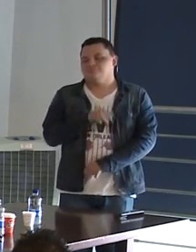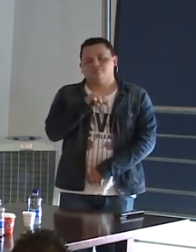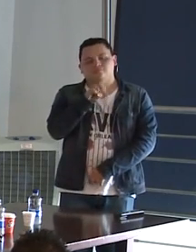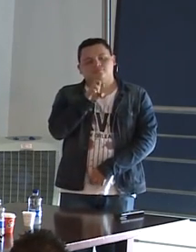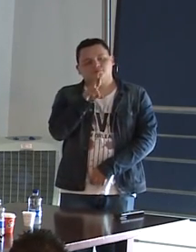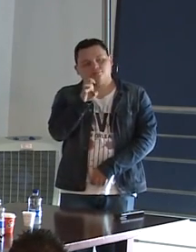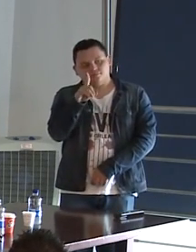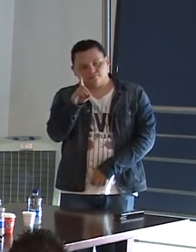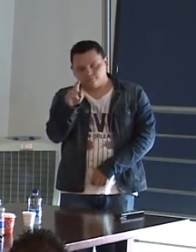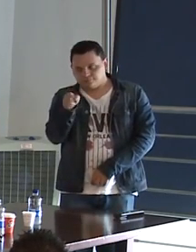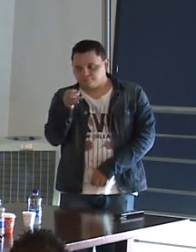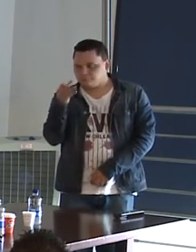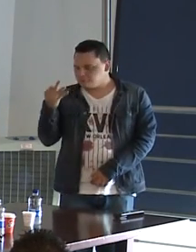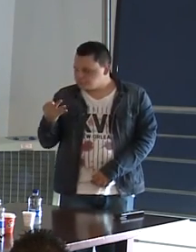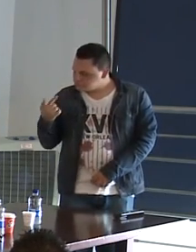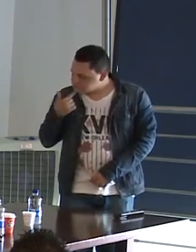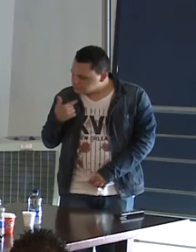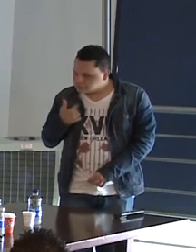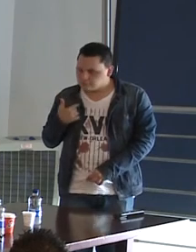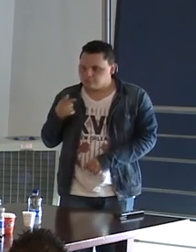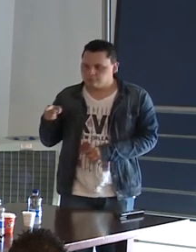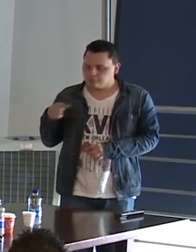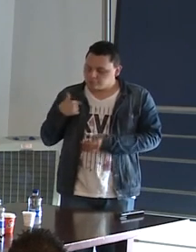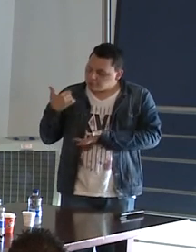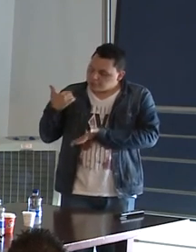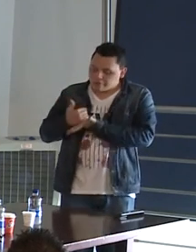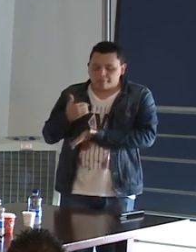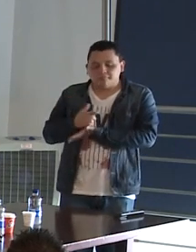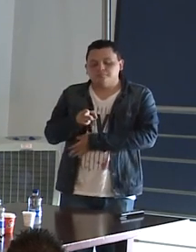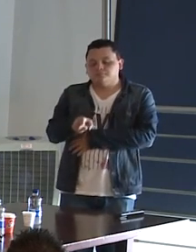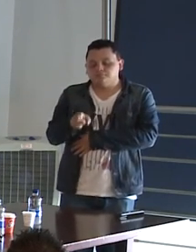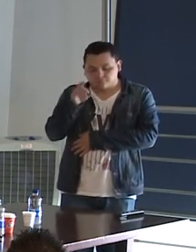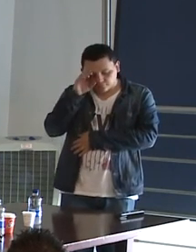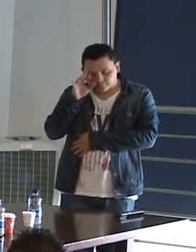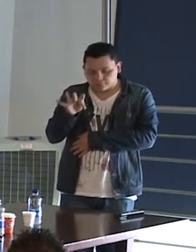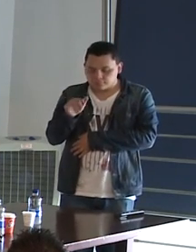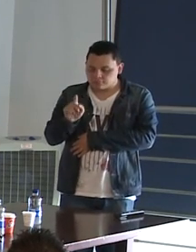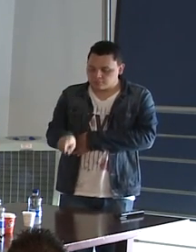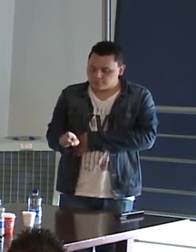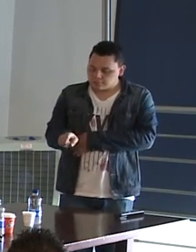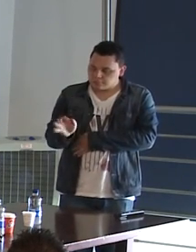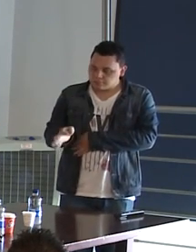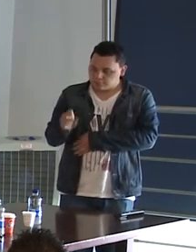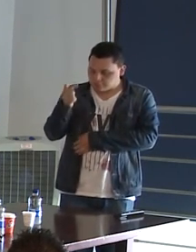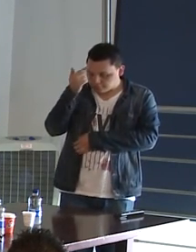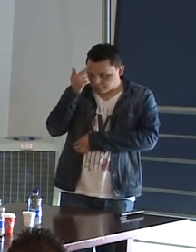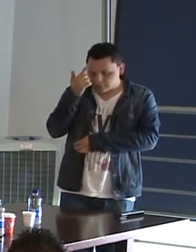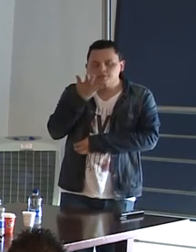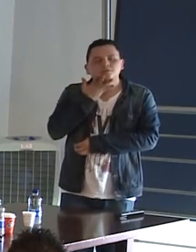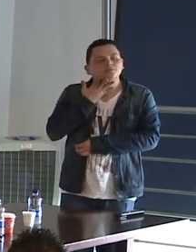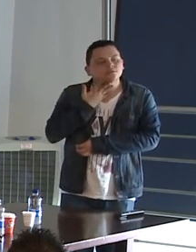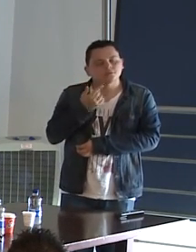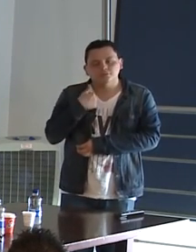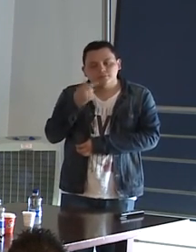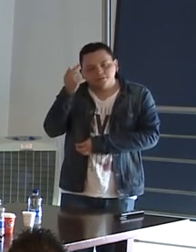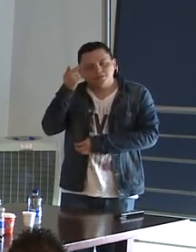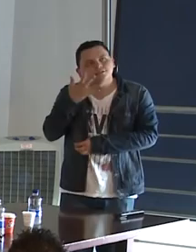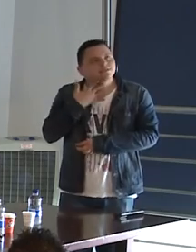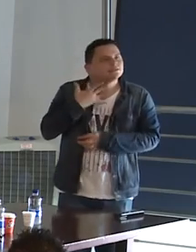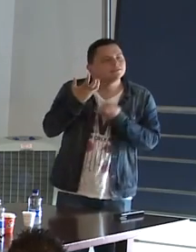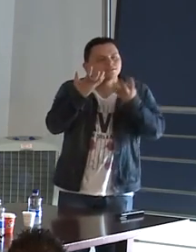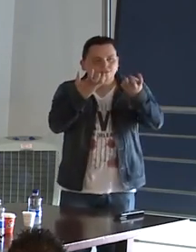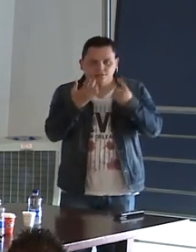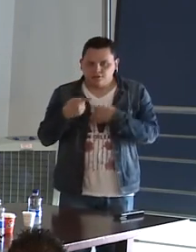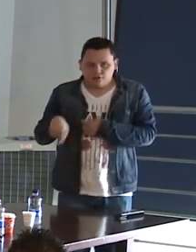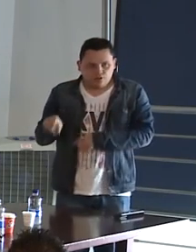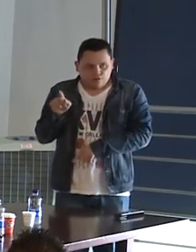Merceditas me decía siempre, en tono de regaño: Camilo, usted siempre piensa con el deseo, no piense con el deseo.